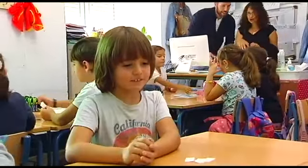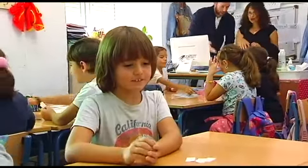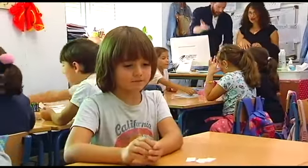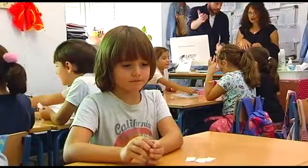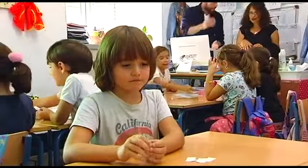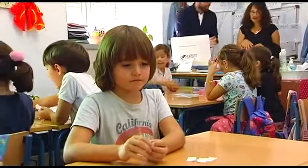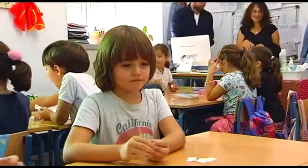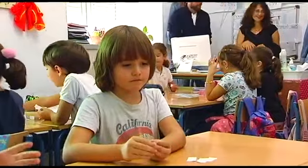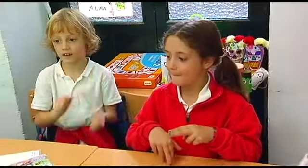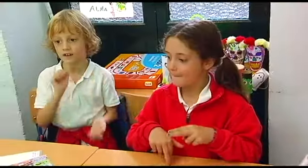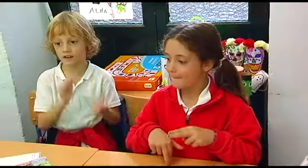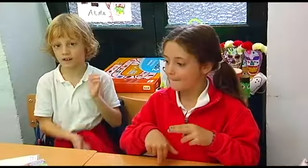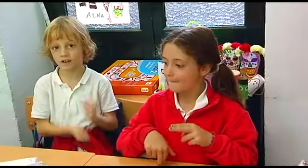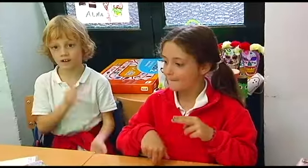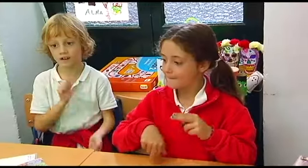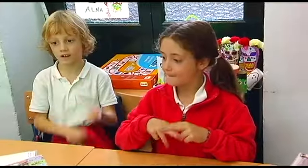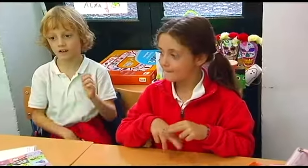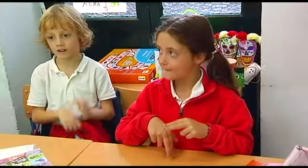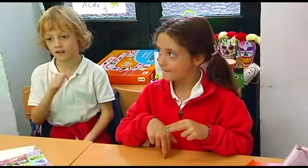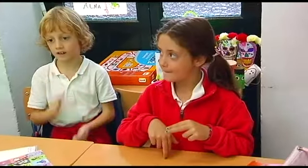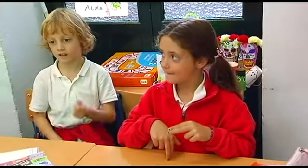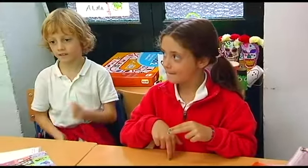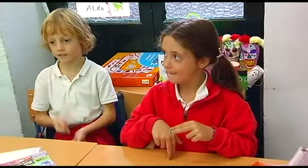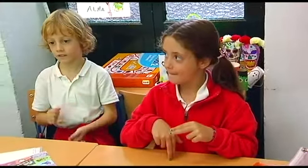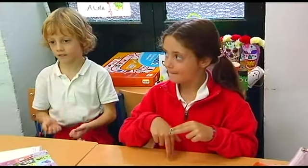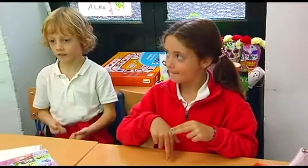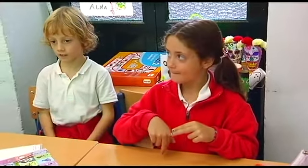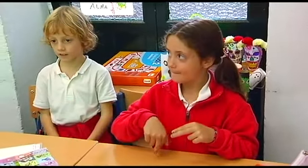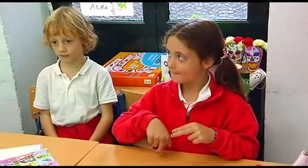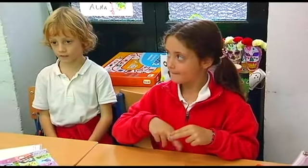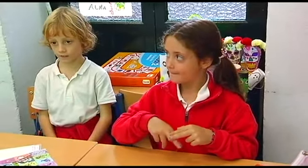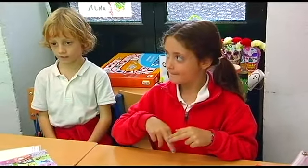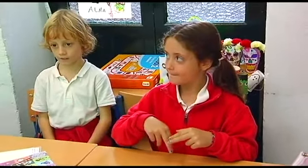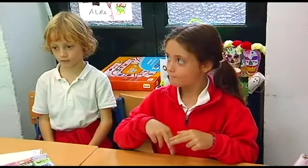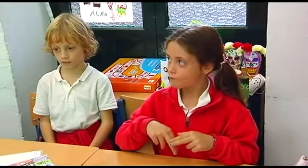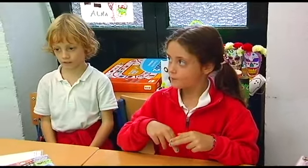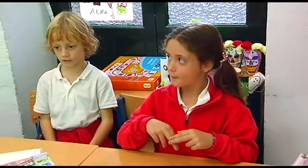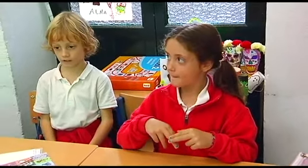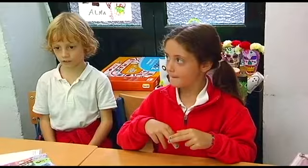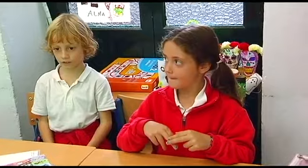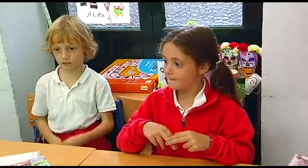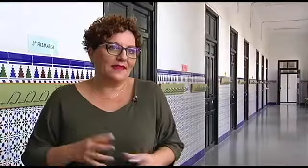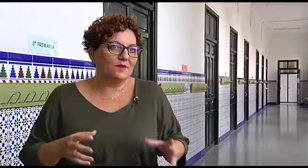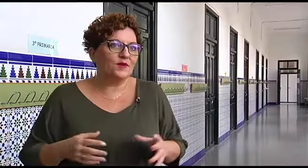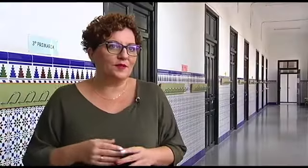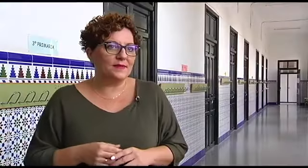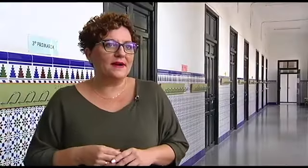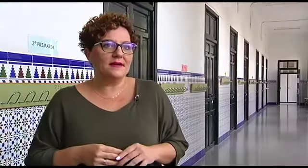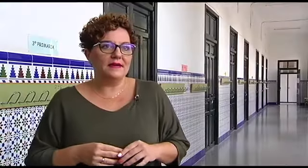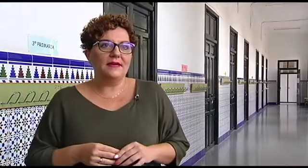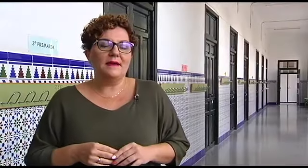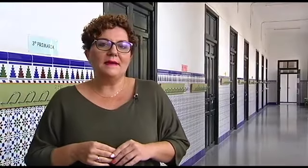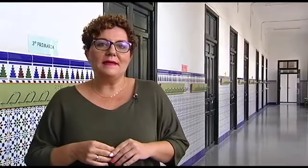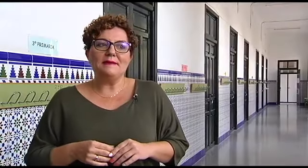horas, si no son con maestras de lengua de signos, son con el resto que también intentamos aprender cada día un poquito más. Y